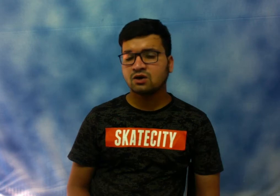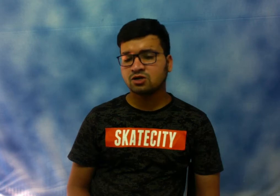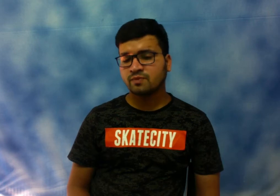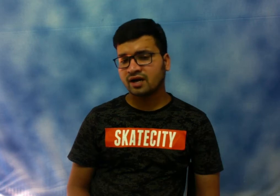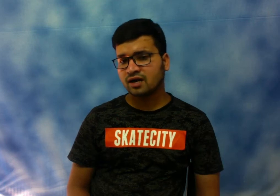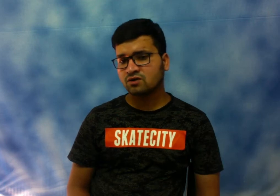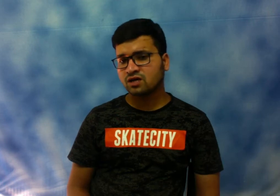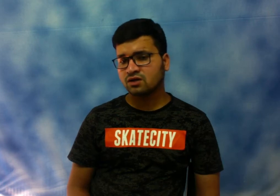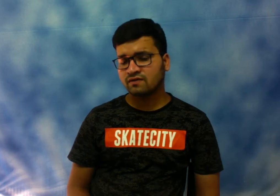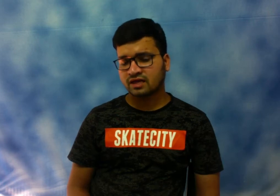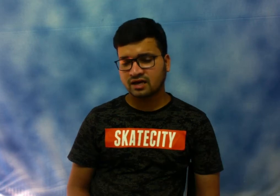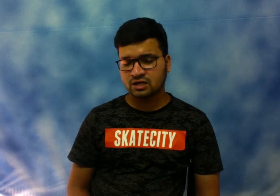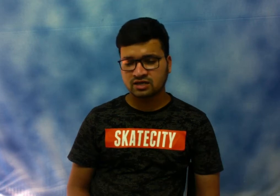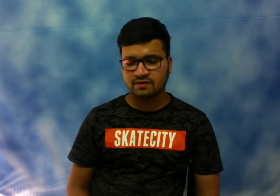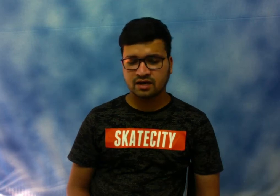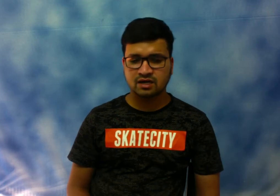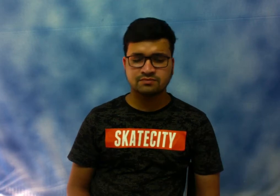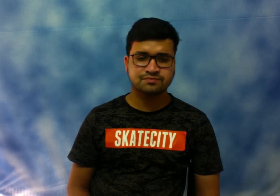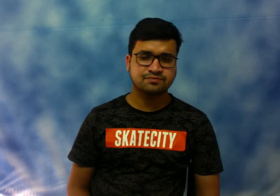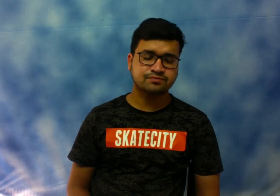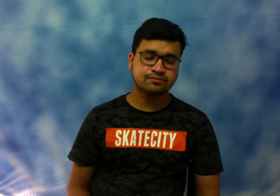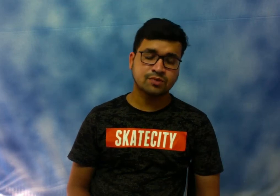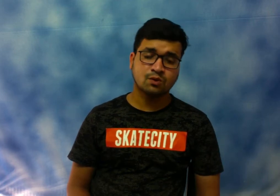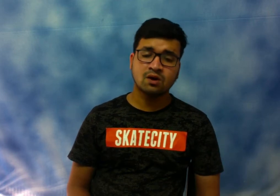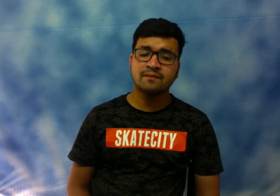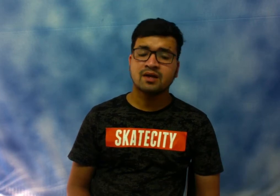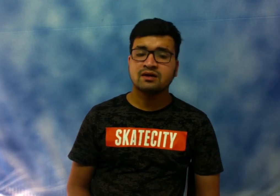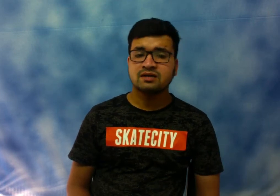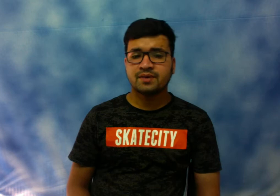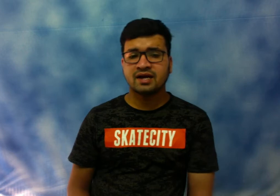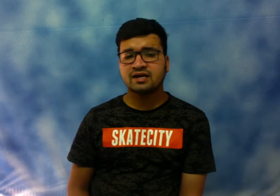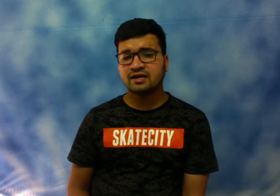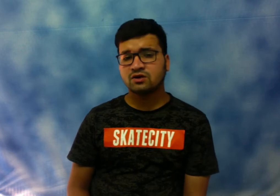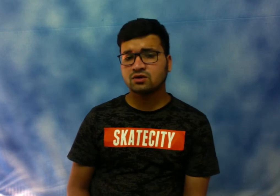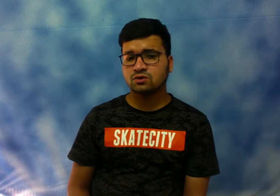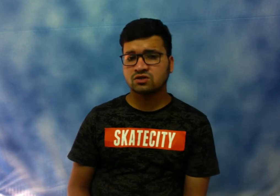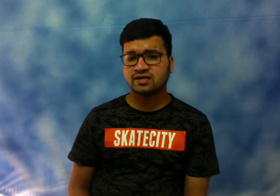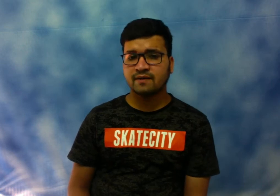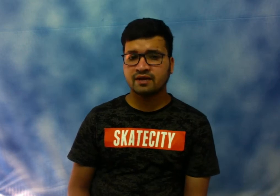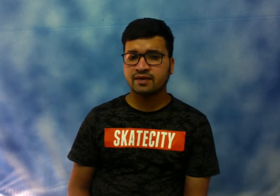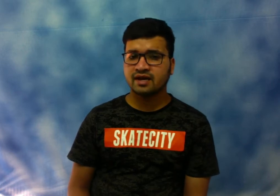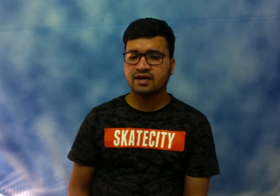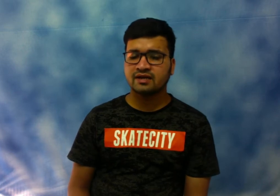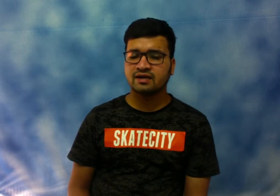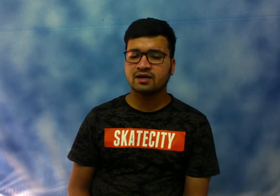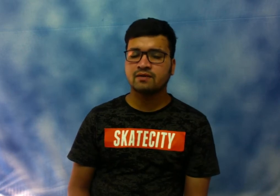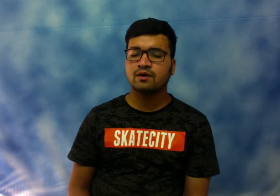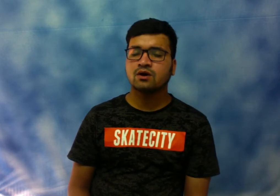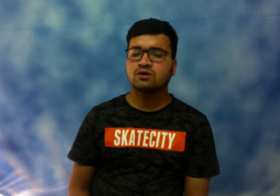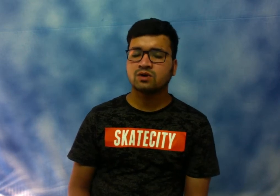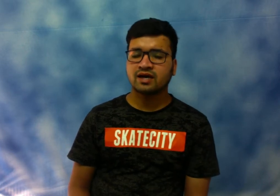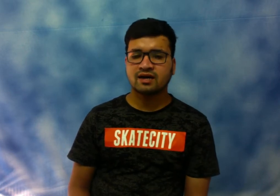जो बैकग्राउंड होता है उतना वैसा नहीं होता है, मतलब वह जब पढ़े लिखे नहीं होंगे तो उनको कुछ काम नहीं मिलेगा ही नहीं, मतलब तो वो क्या करते